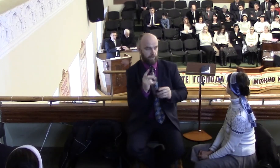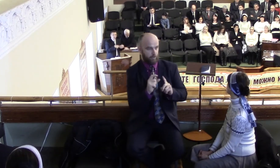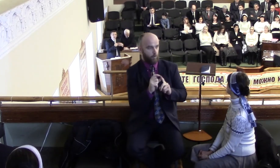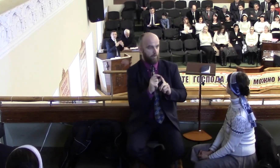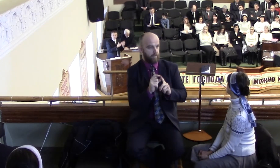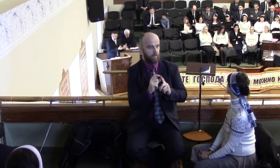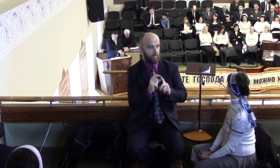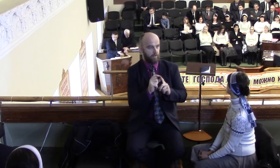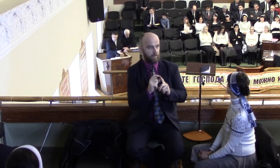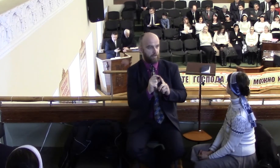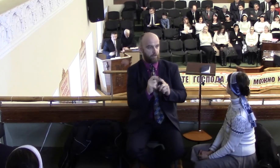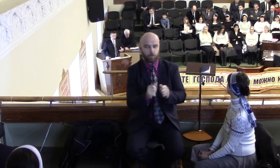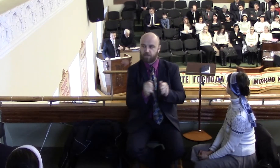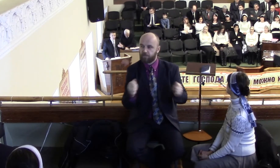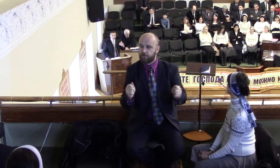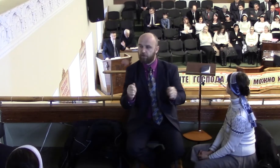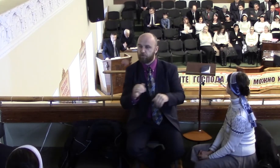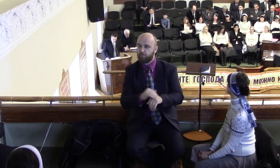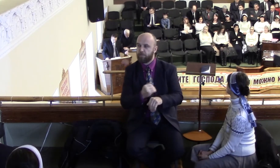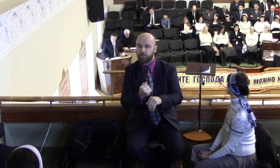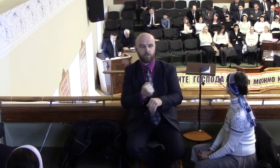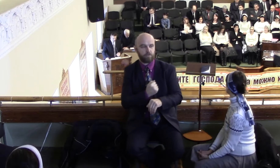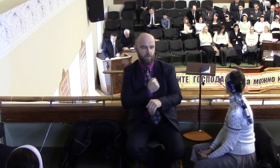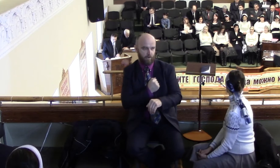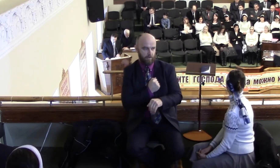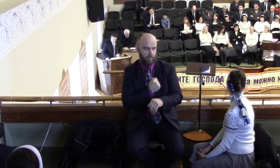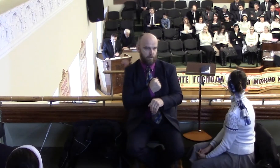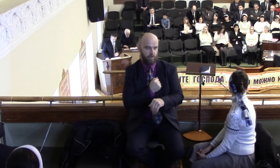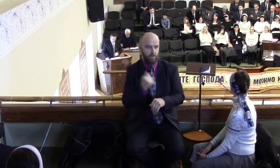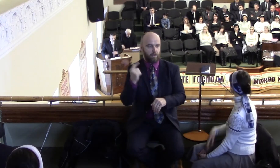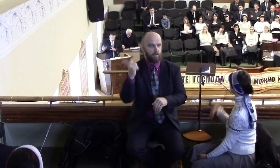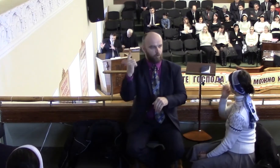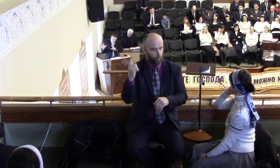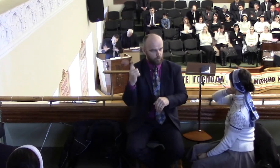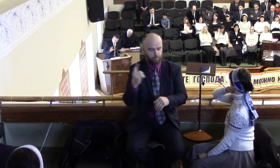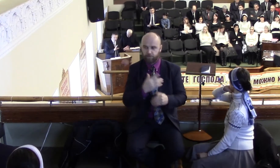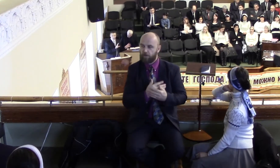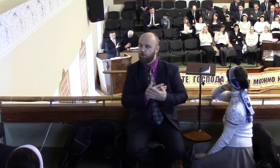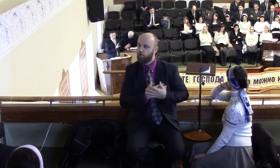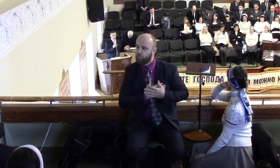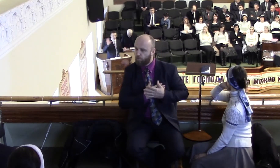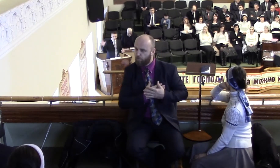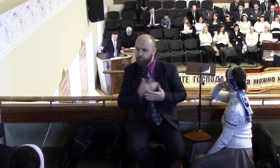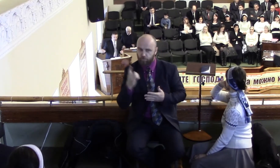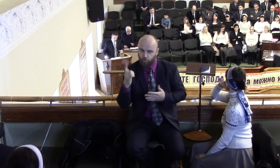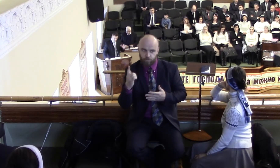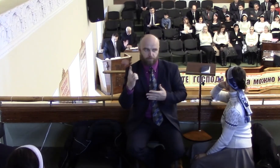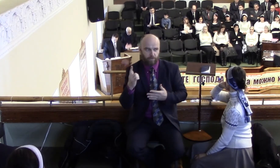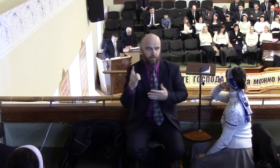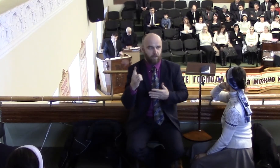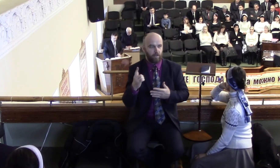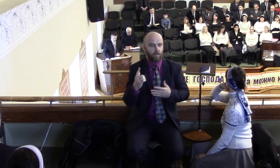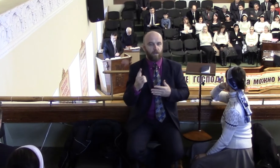нам милосердие Господа, раскрывая любовь Господа. Через все Писание проходит, от